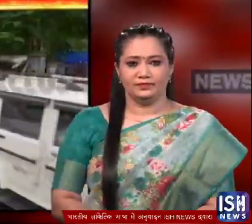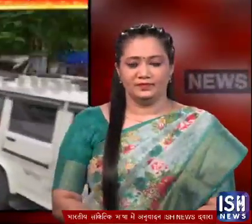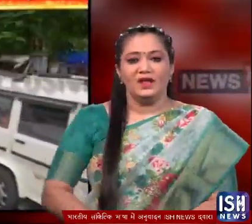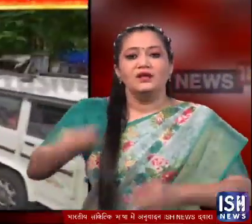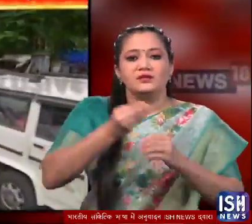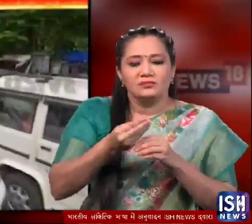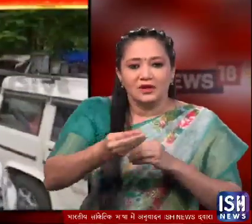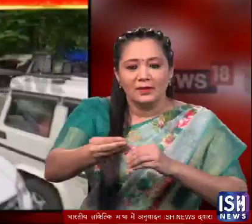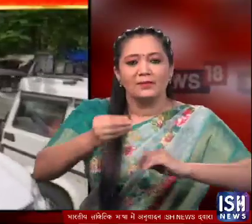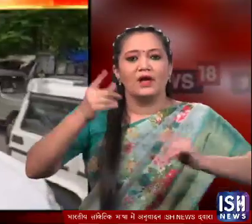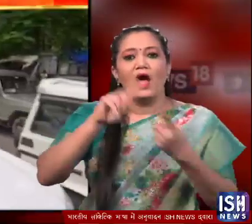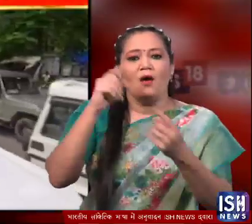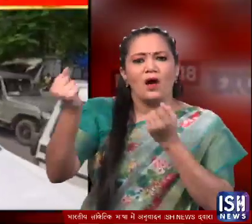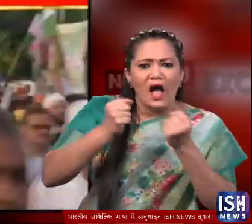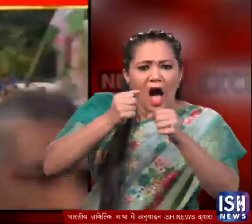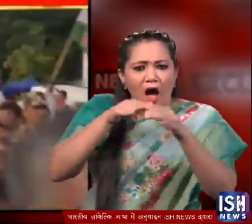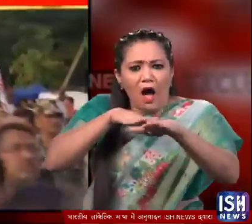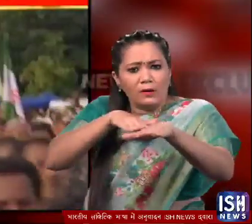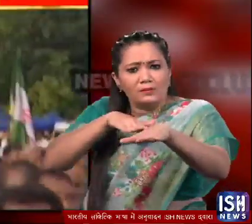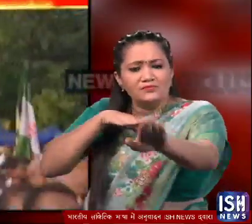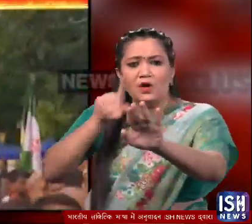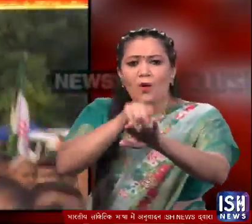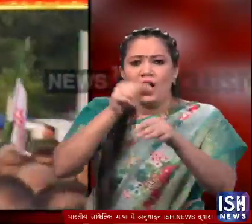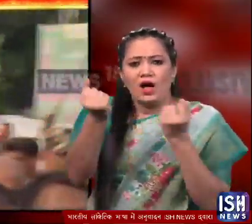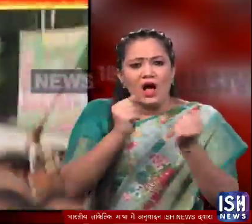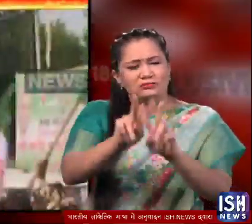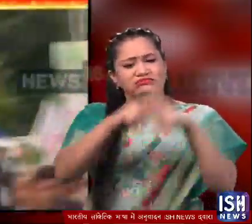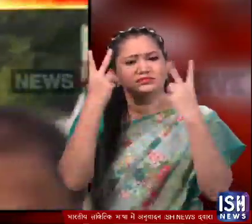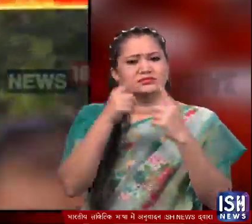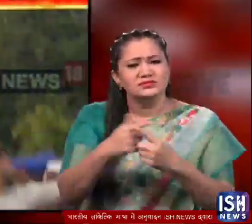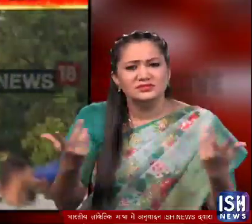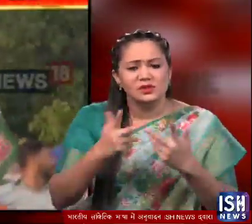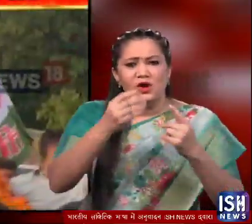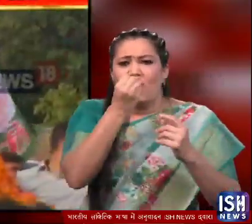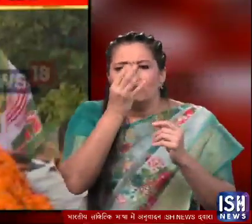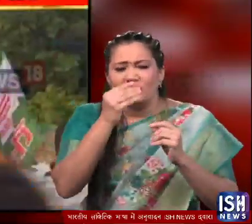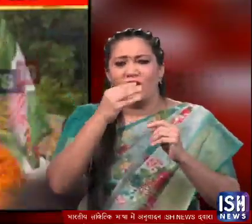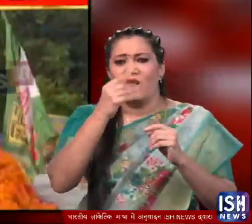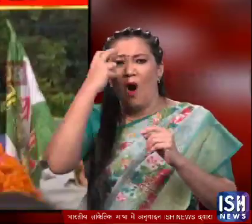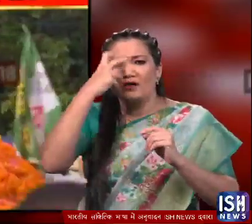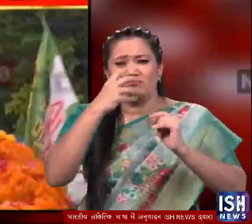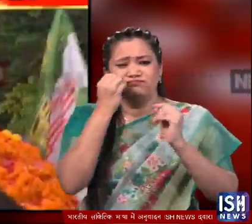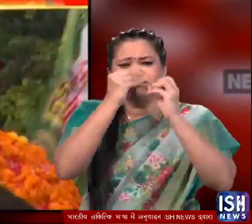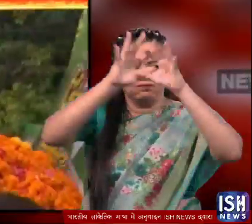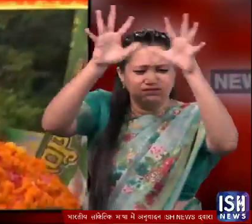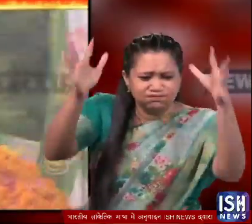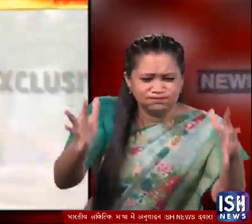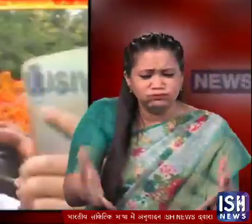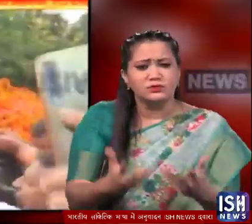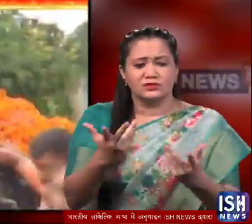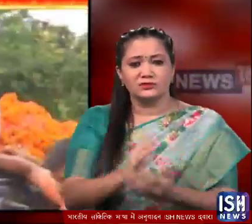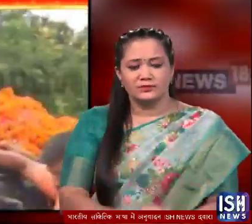कुछ दूर के बाद दिखा गाड़ियों का काफिला, जिनमें एक गाड़ी सबसे अलग दिखी, वो भी पूरी तरह गेंदे के फूलों की मालाओं से लदी